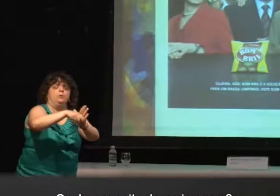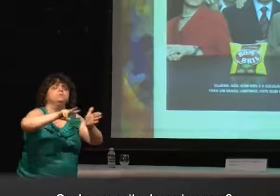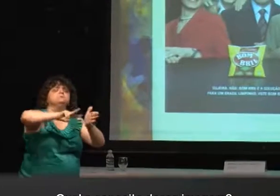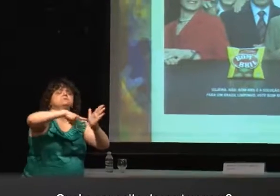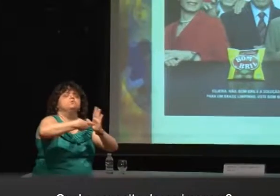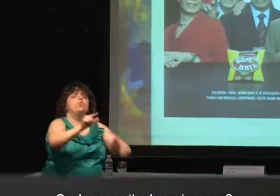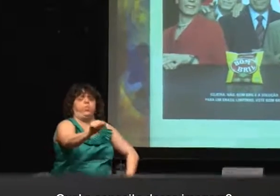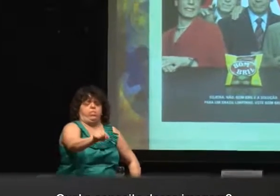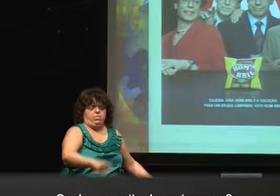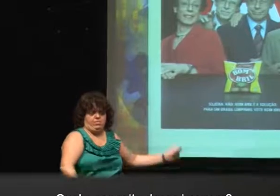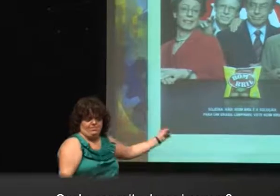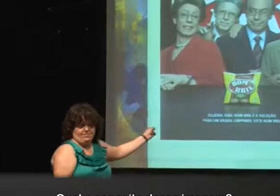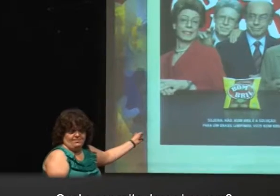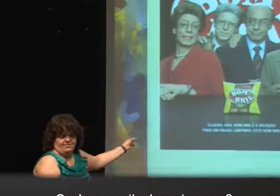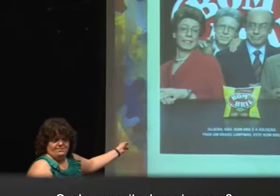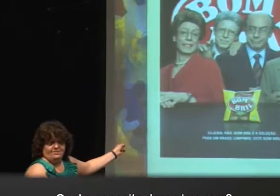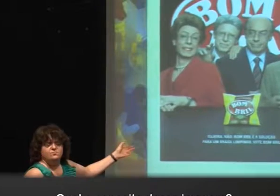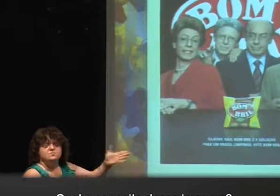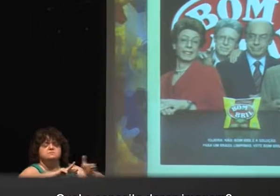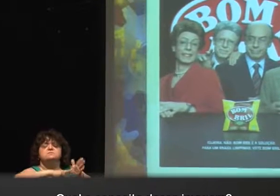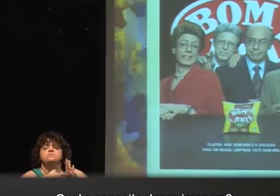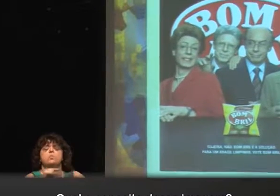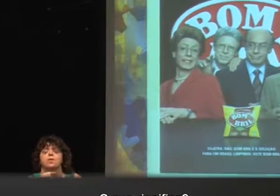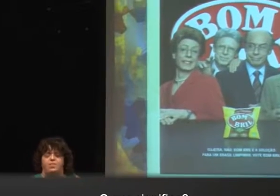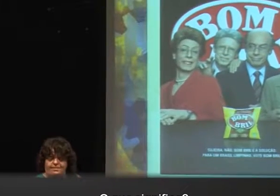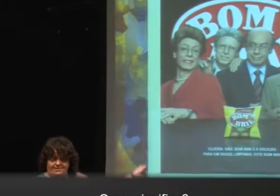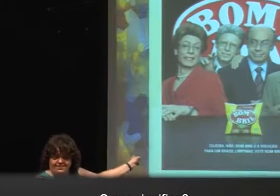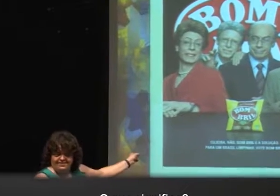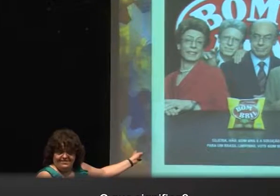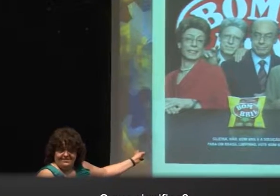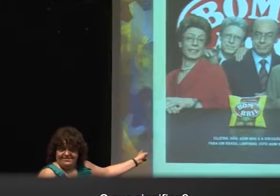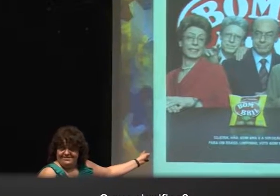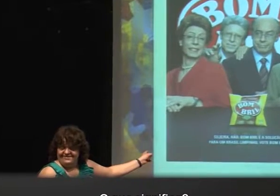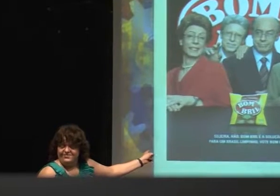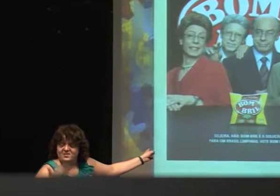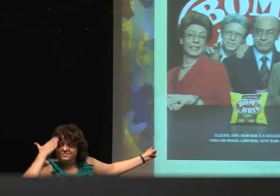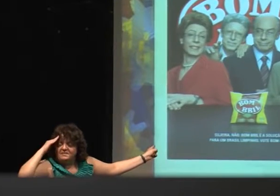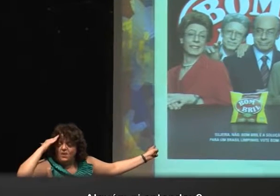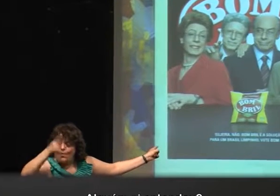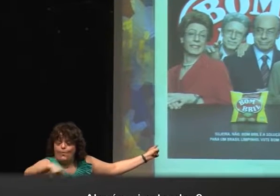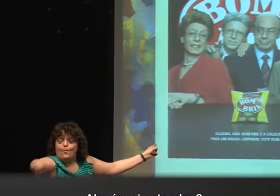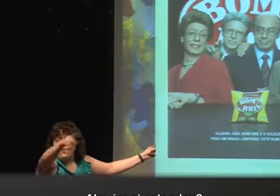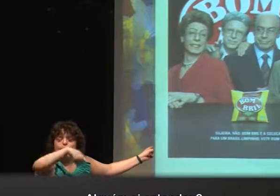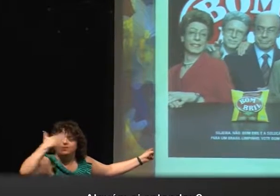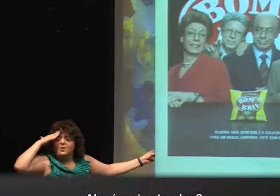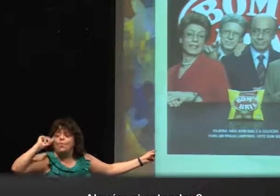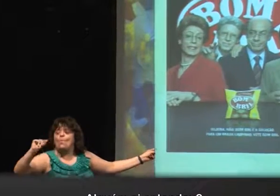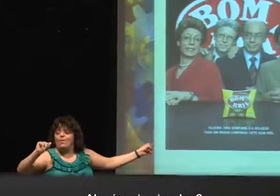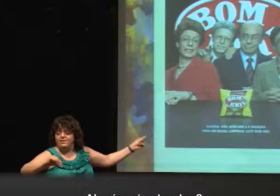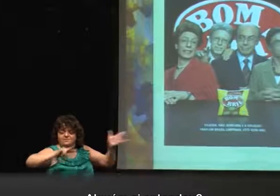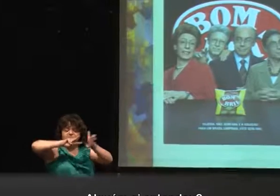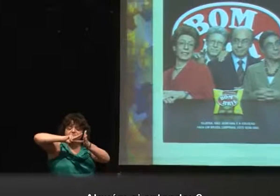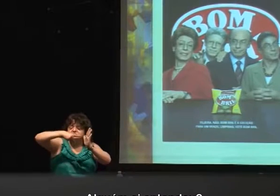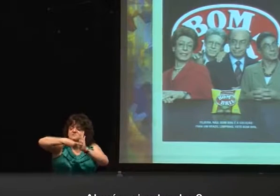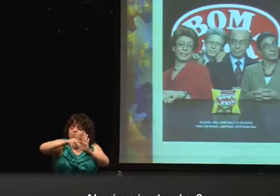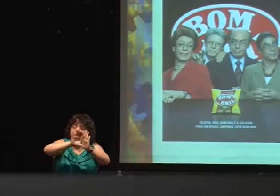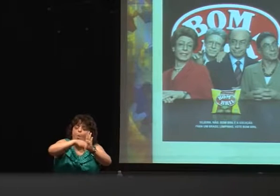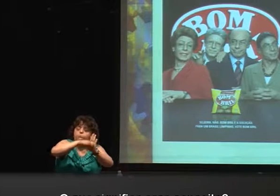o conceito dessa imagem, da primeira? O que significa? Você entendeu? Alguém aí entendeu o